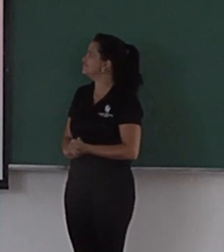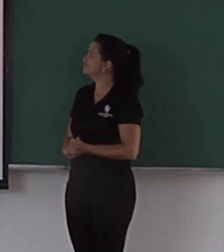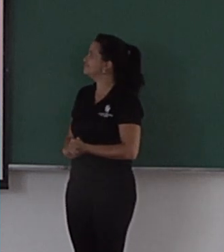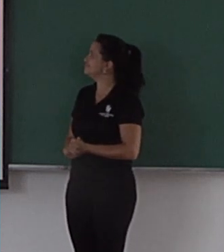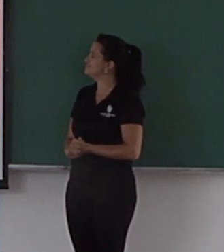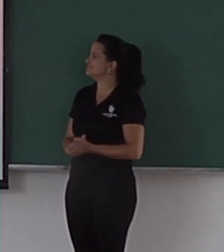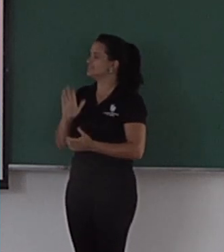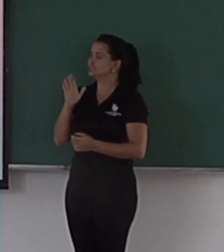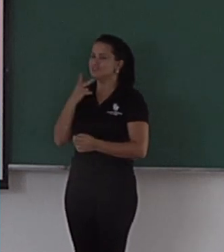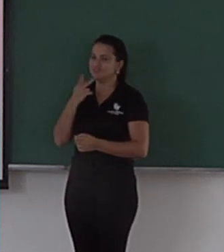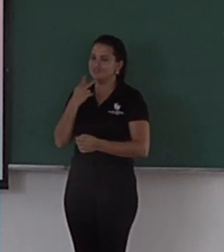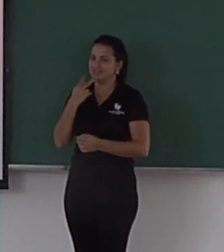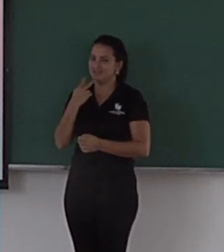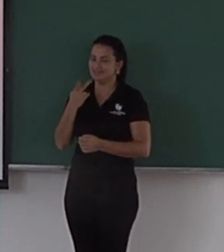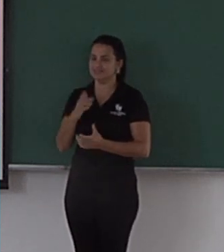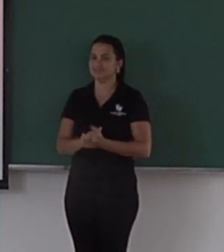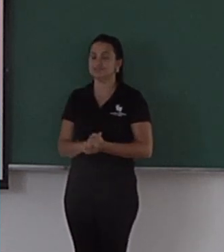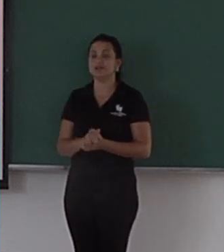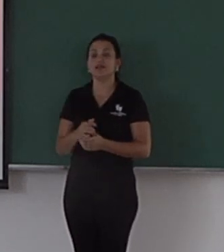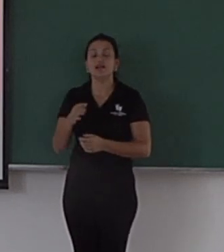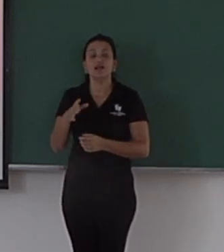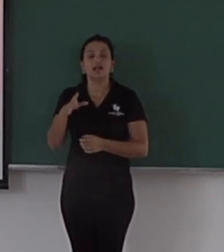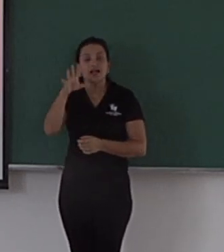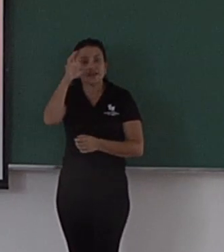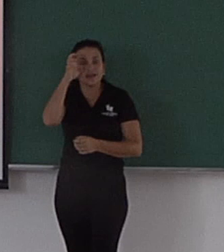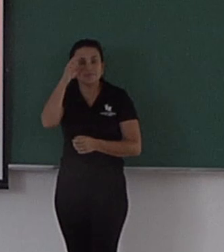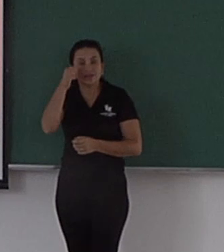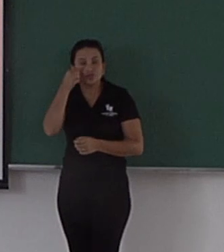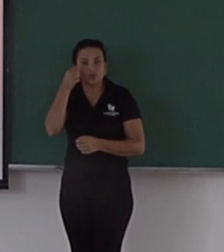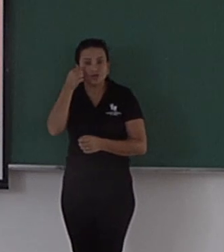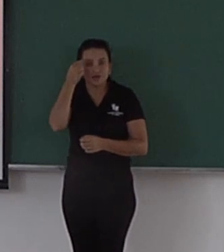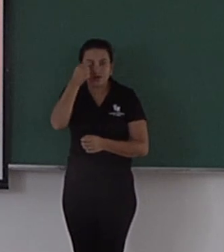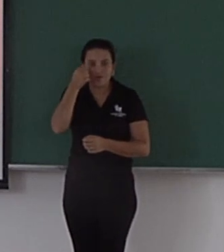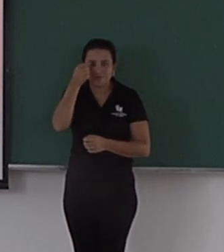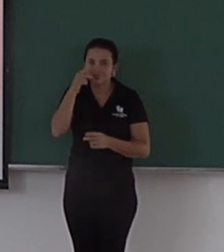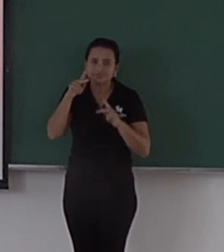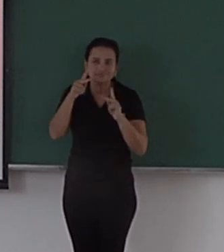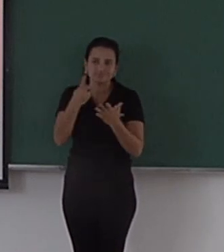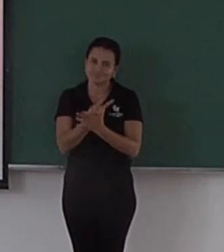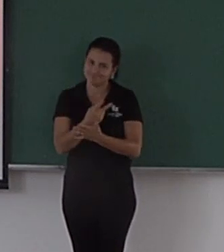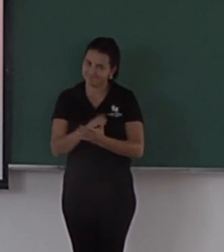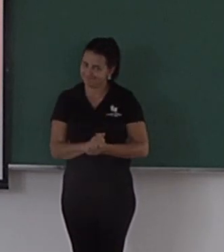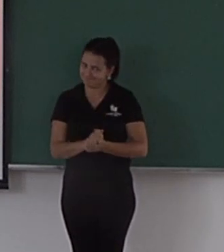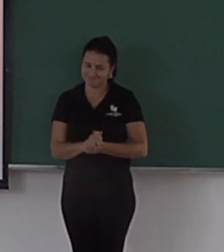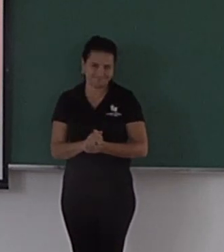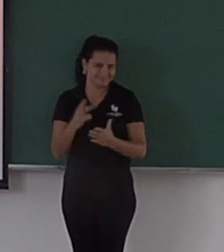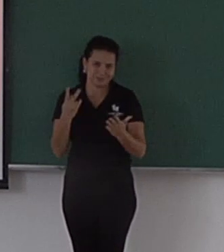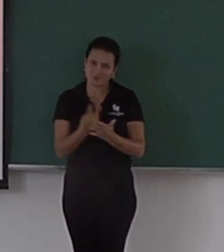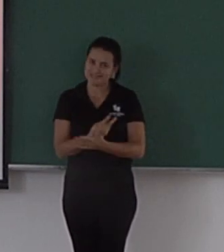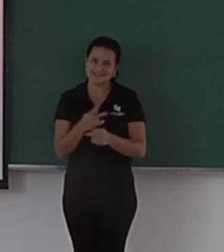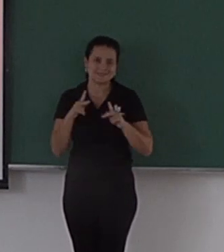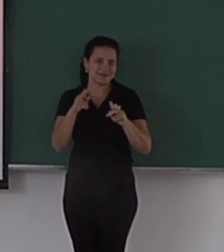Então já falei isso, né, da irrigação, queimaduras de vias de globo ocular é muito frequente, gente. O que a gente mais pega, o que a gente mais